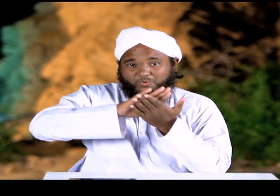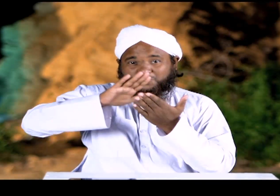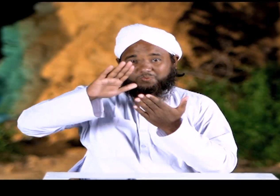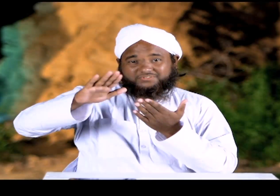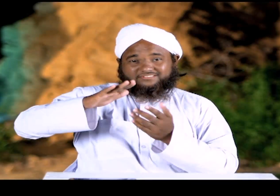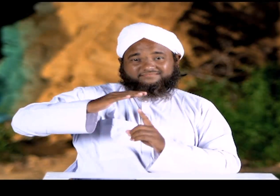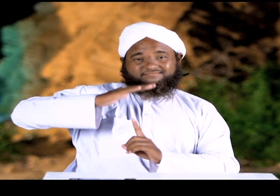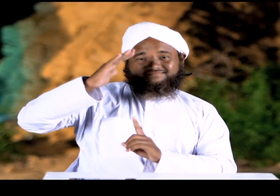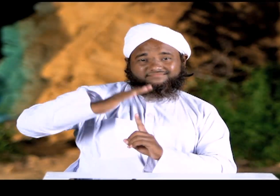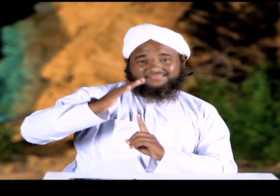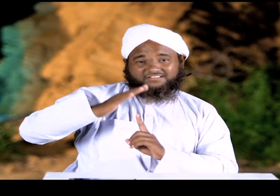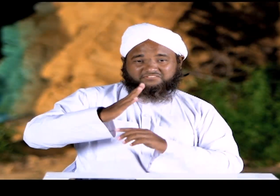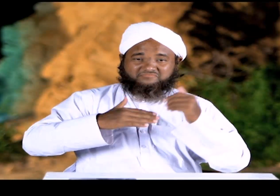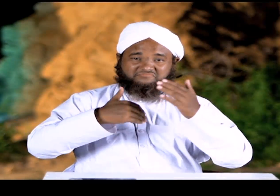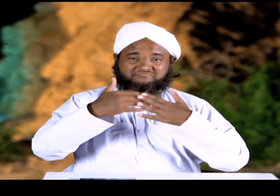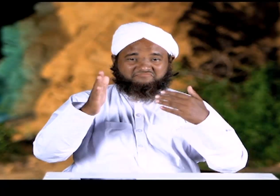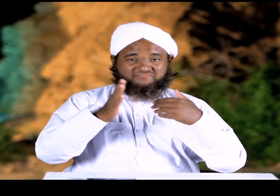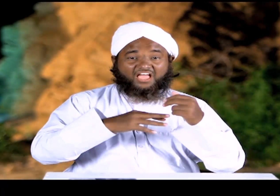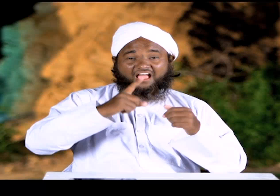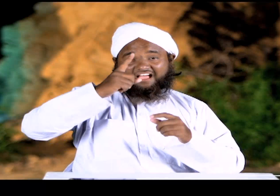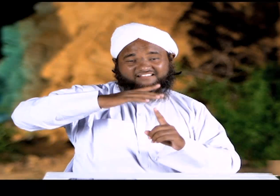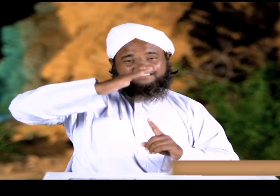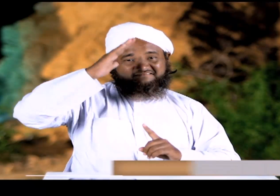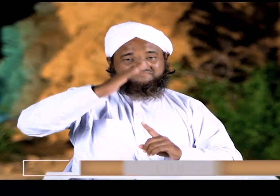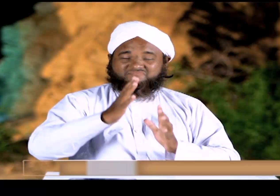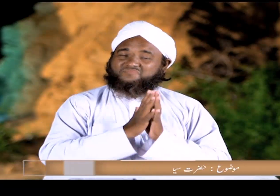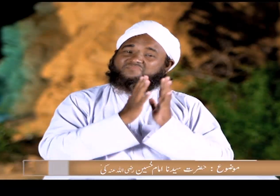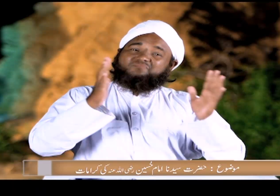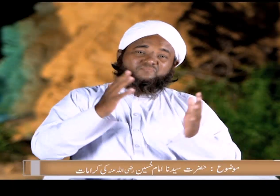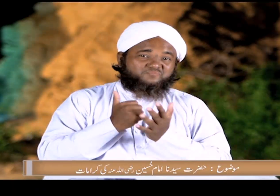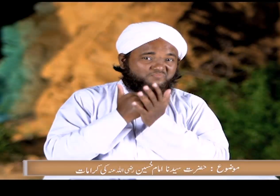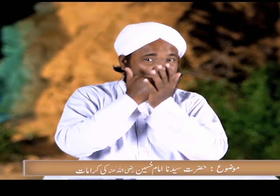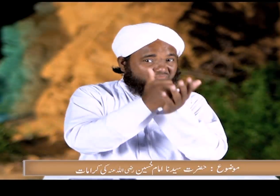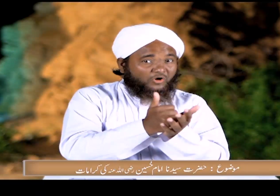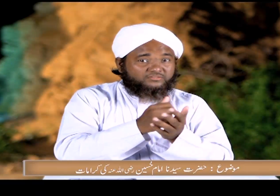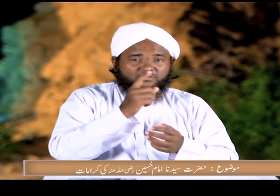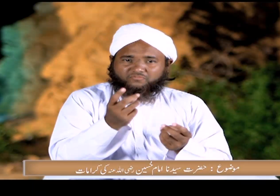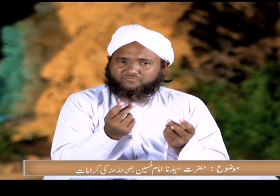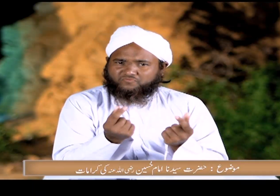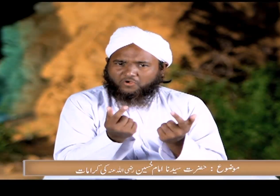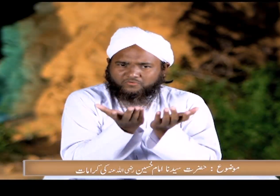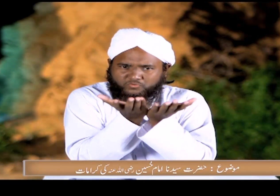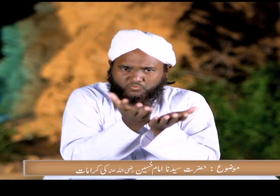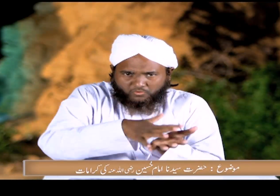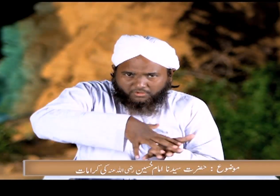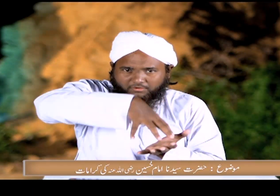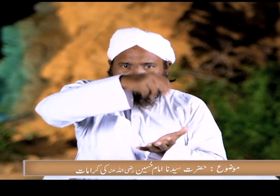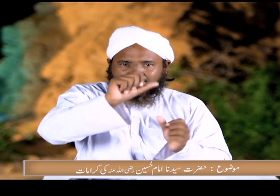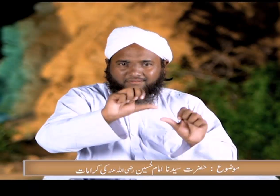سیدنا امام حسین رضی اللہ عنہ پر اللہ پاک کی کیسی عطائیں ہیں کہ ان کی دعائیں فوراً قبول ہوتی